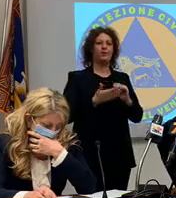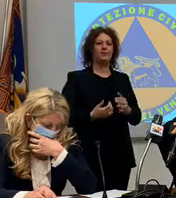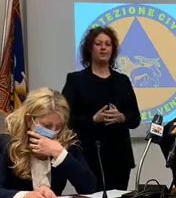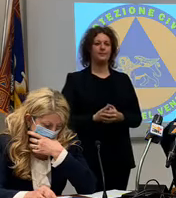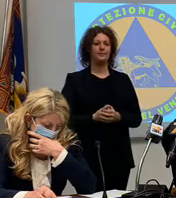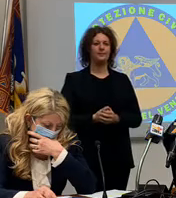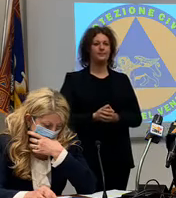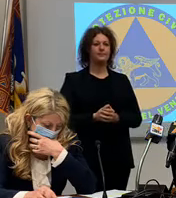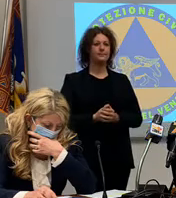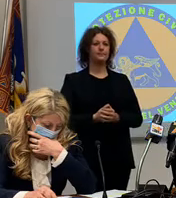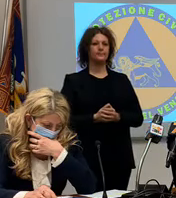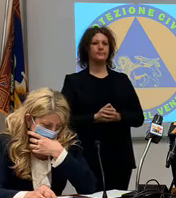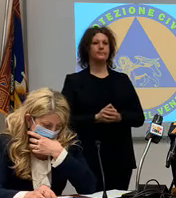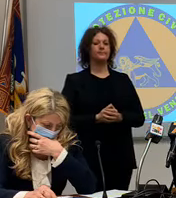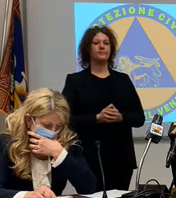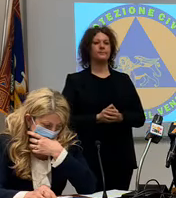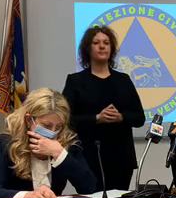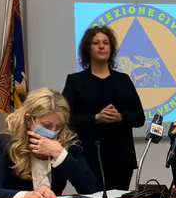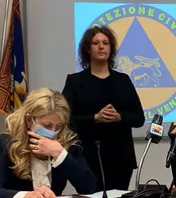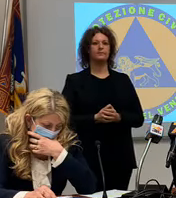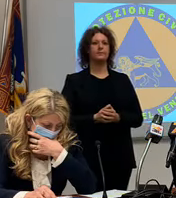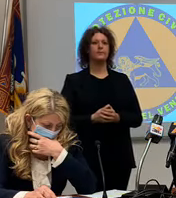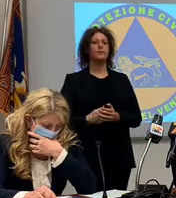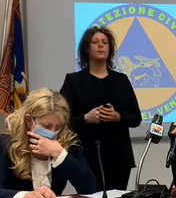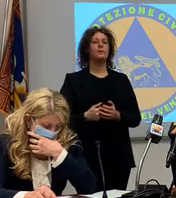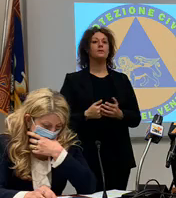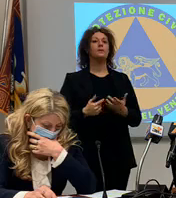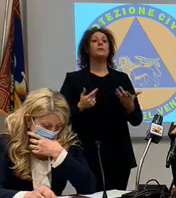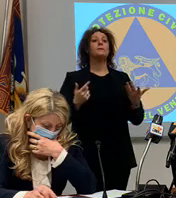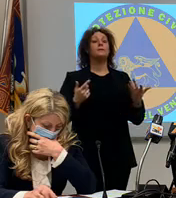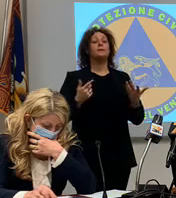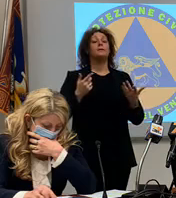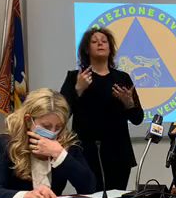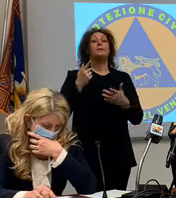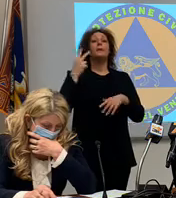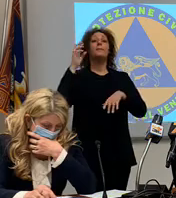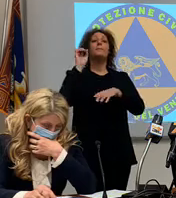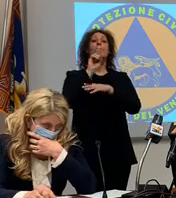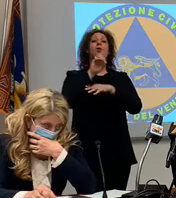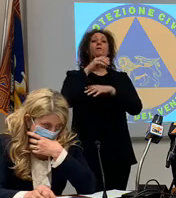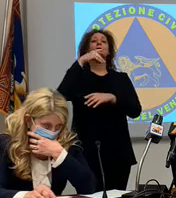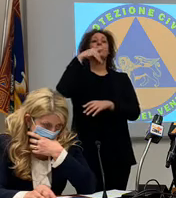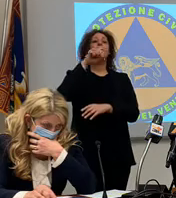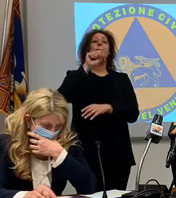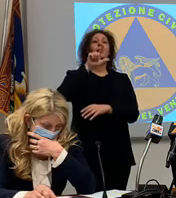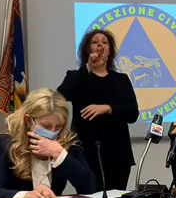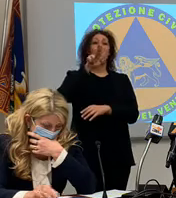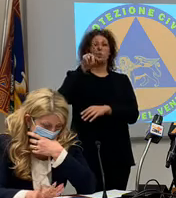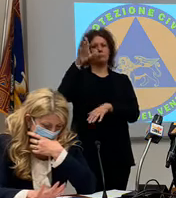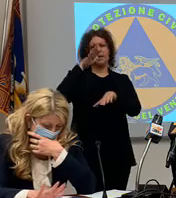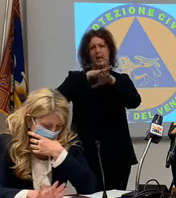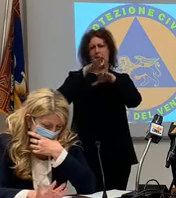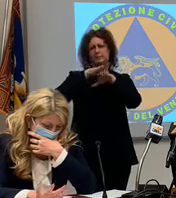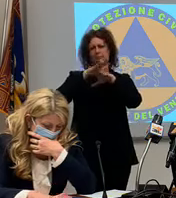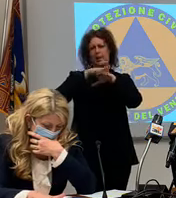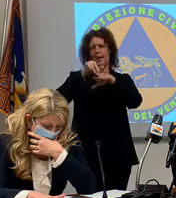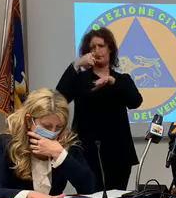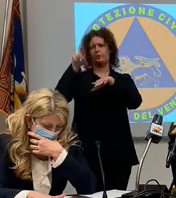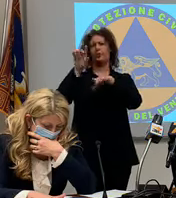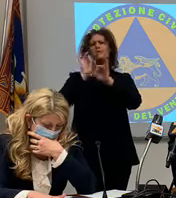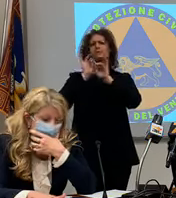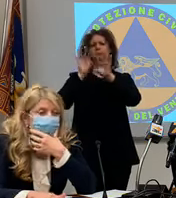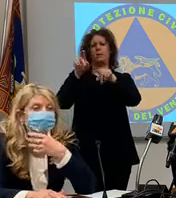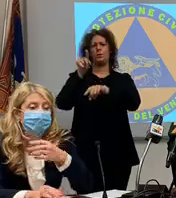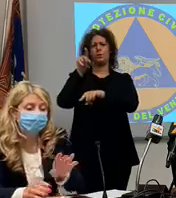sapevamo Comunque e lo dice il professor Palù che è il massimo esperto di di di di virus dice le